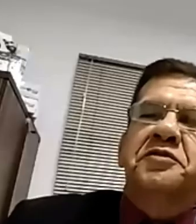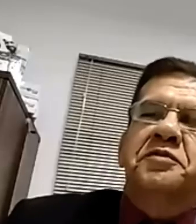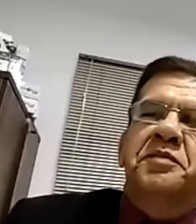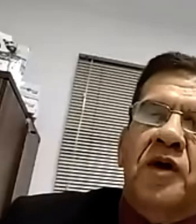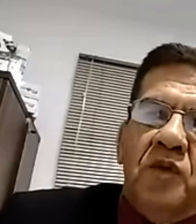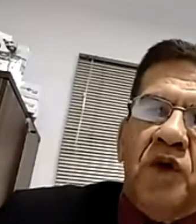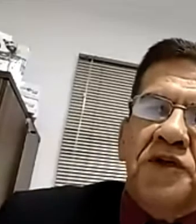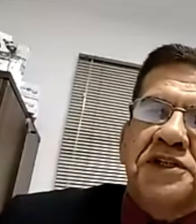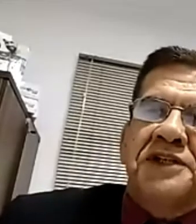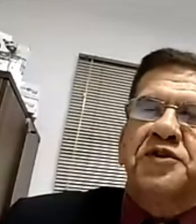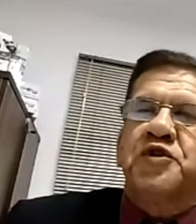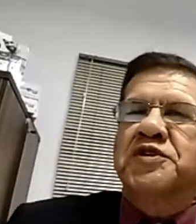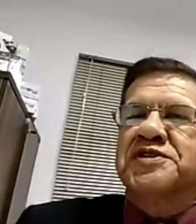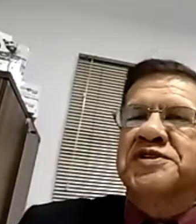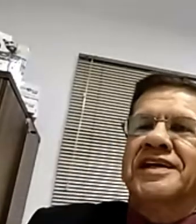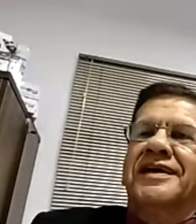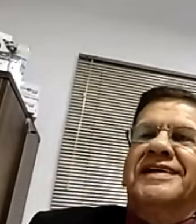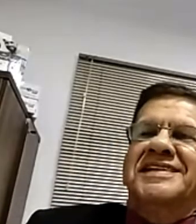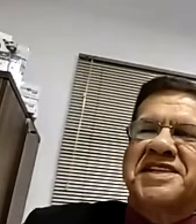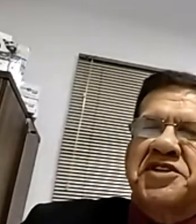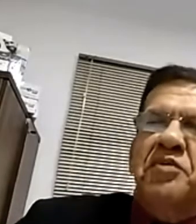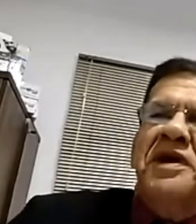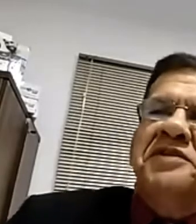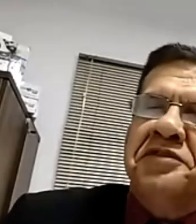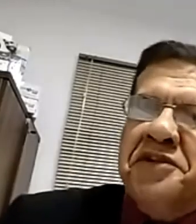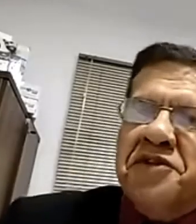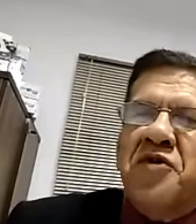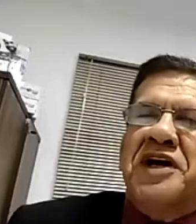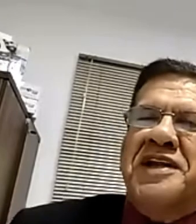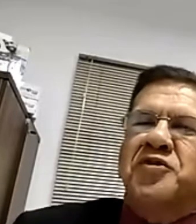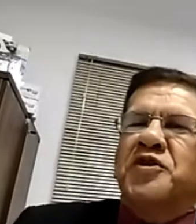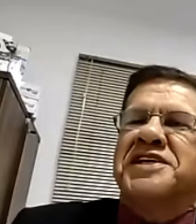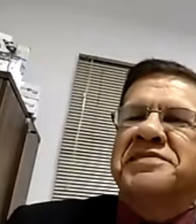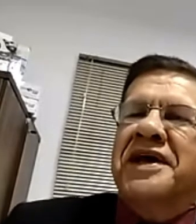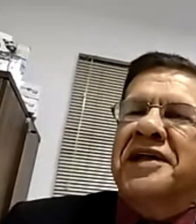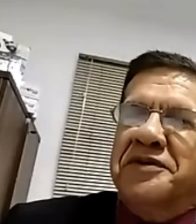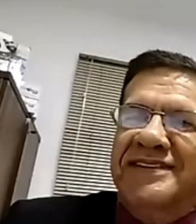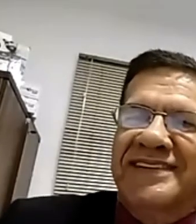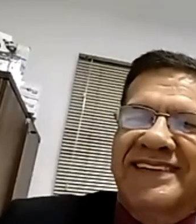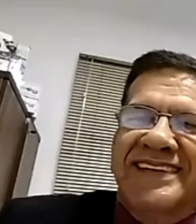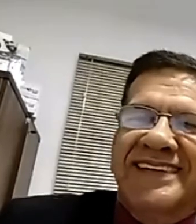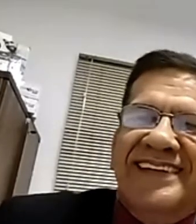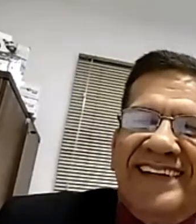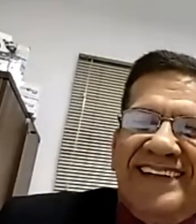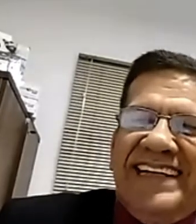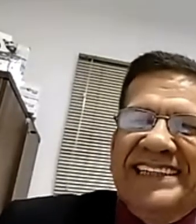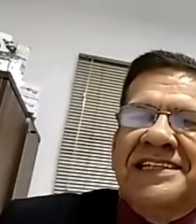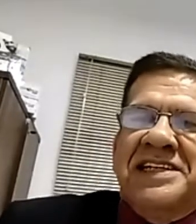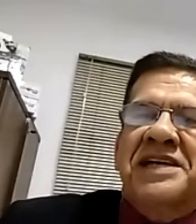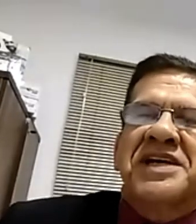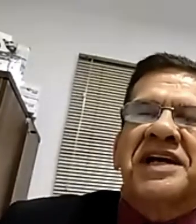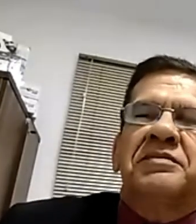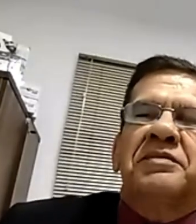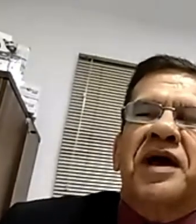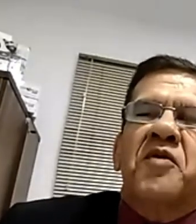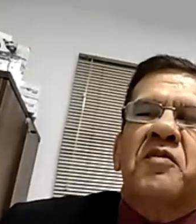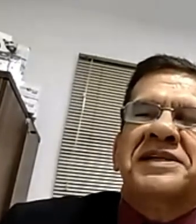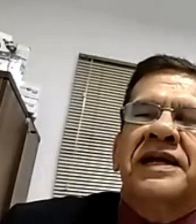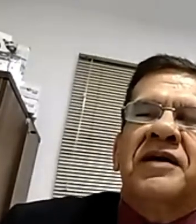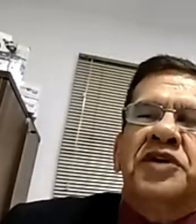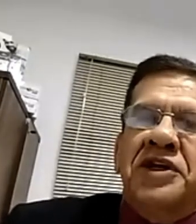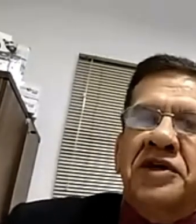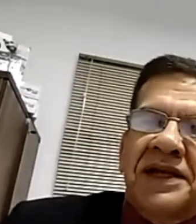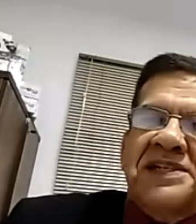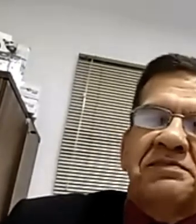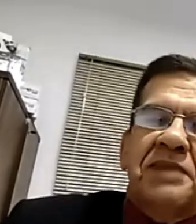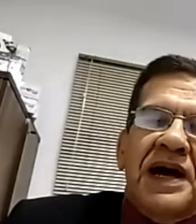Perfeito, Paulo. Boa noite a todos. Sejam bem-vindos ao canal do Conhecimento, né? E estamos aqui para compartilhar um